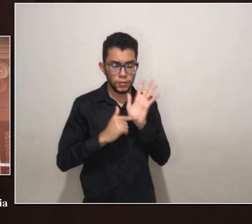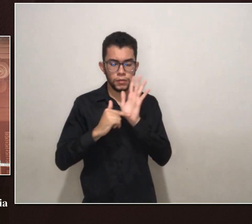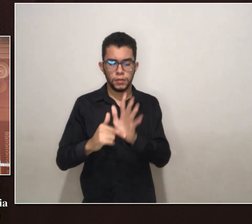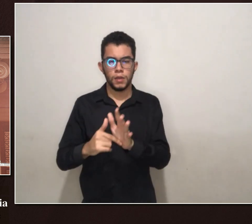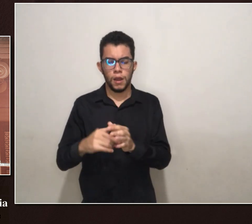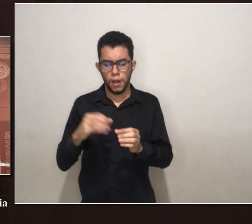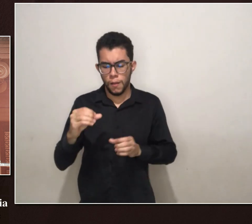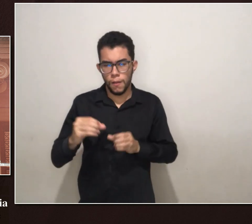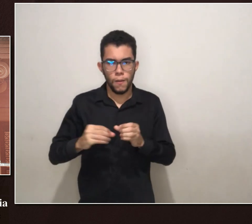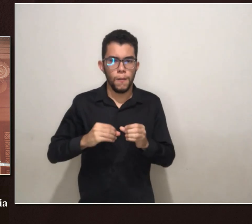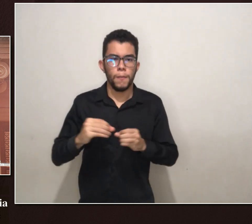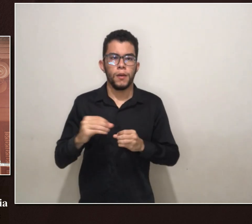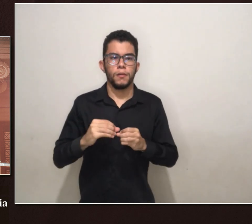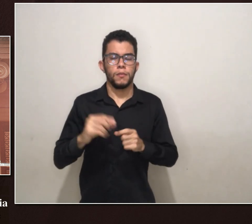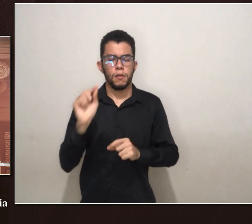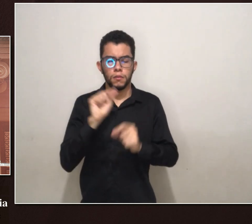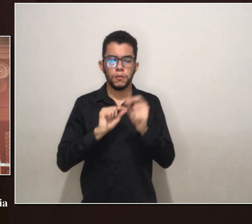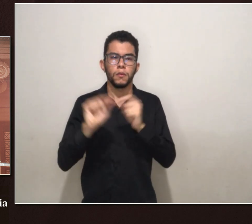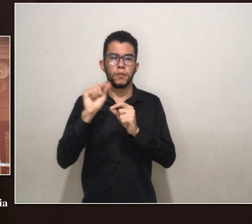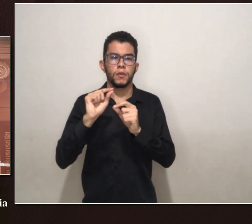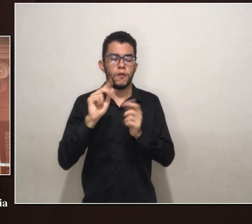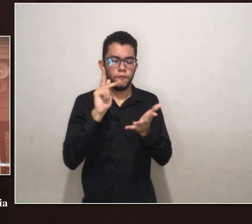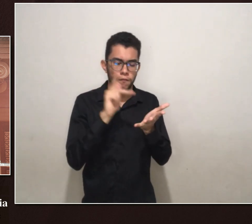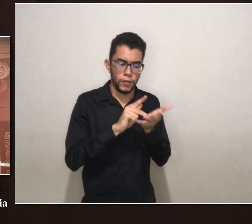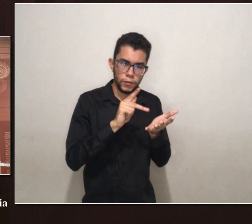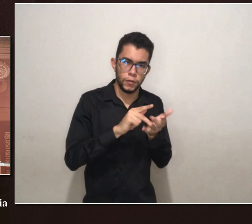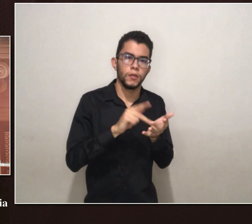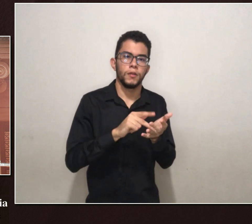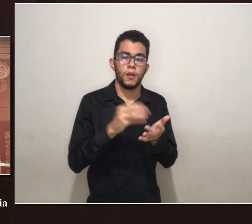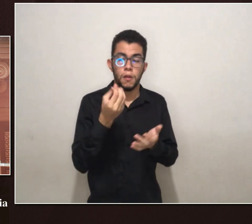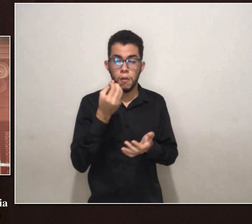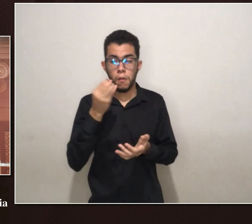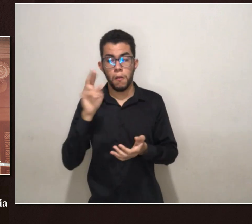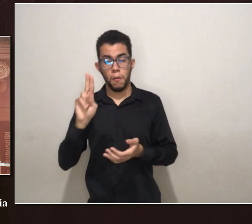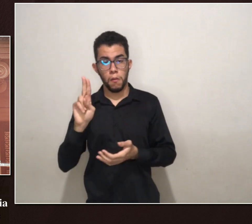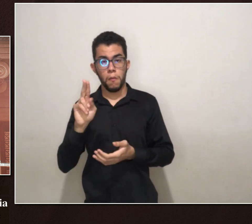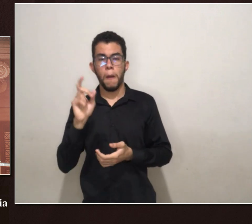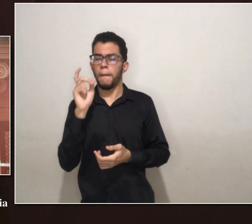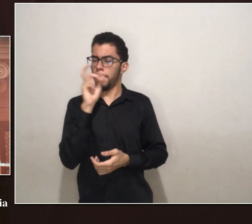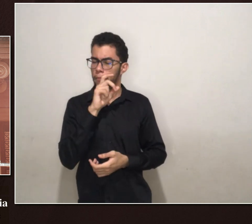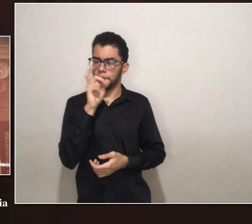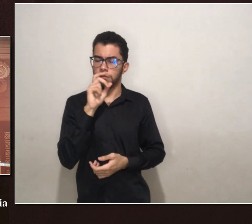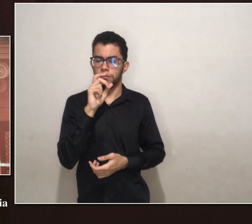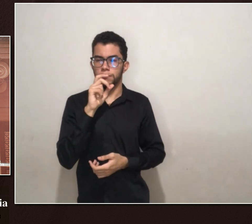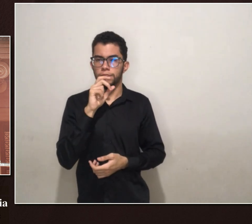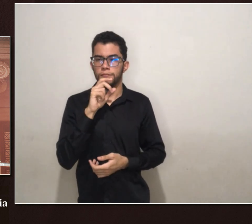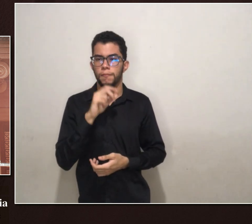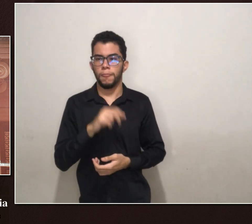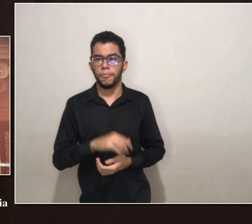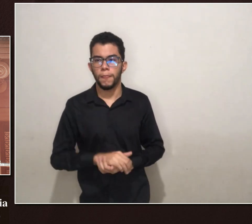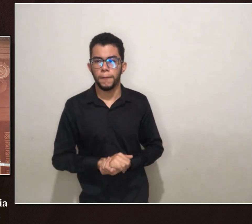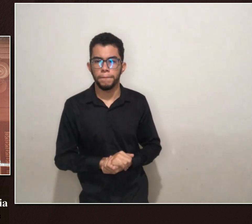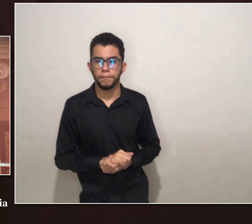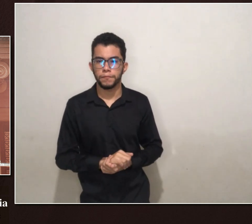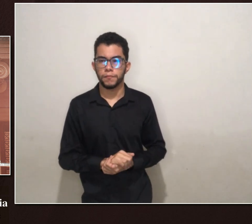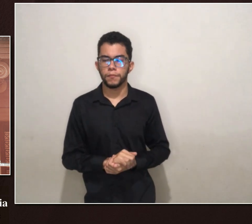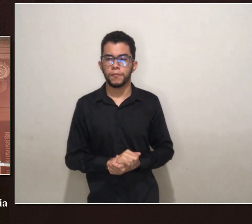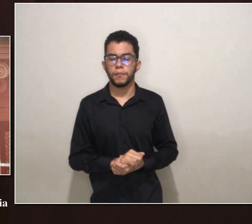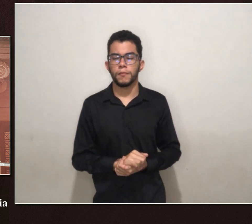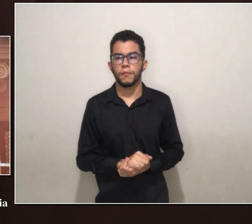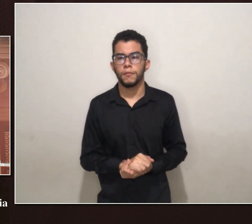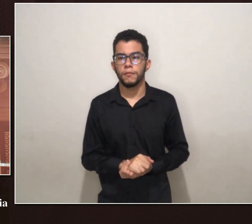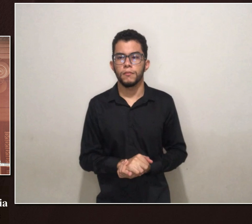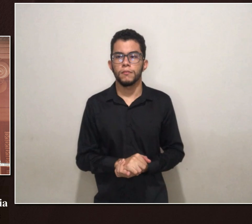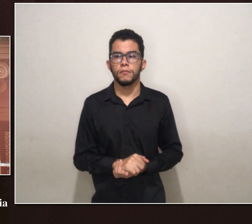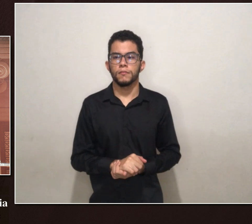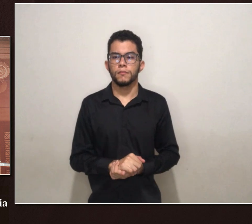demonstrará, porque está sendo revelada pelo fogo, e qual seja a obra de cada um, o próprio